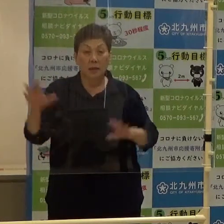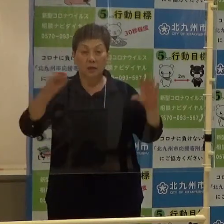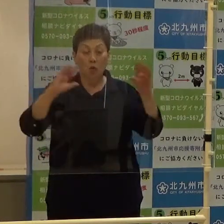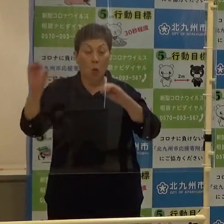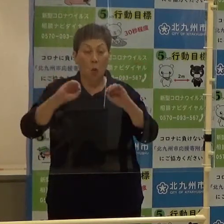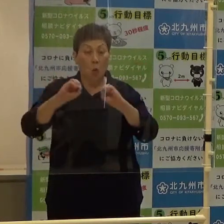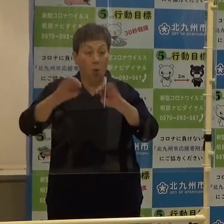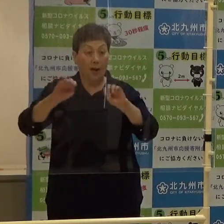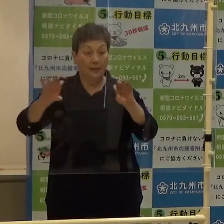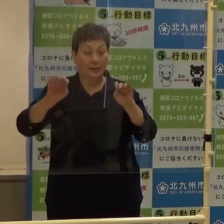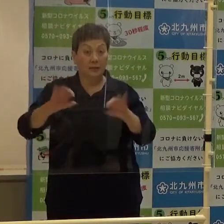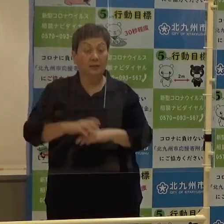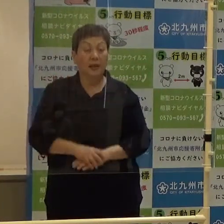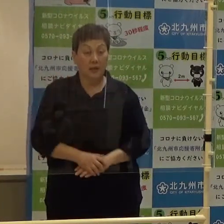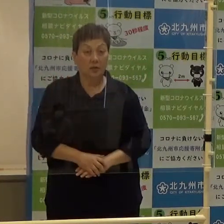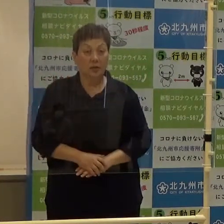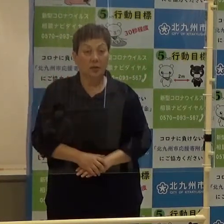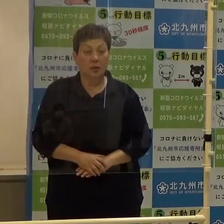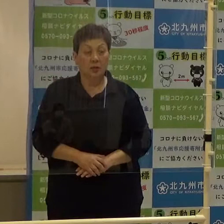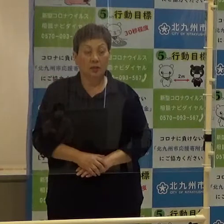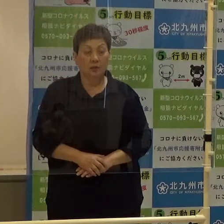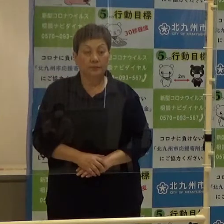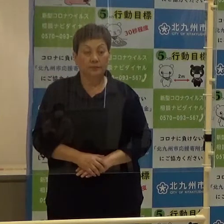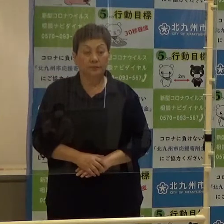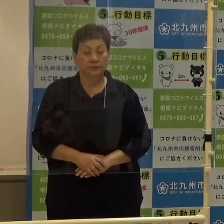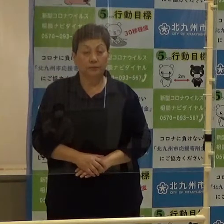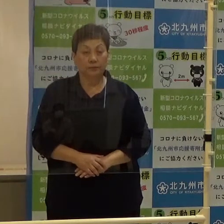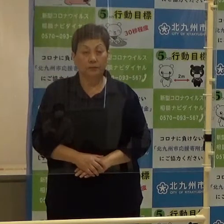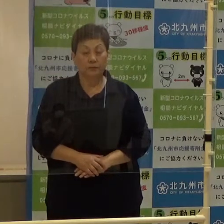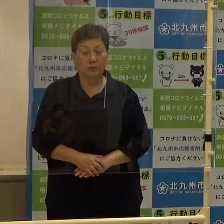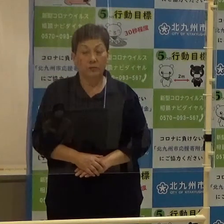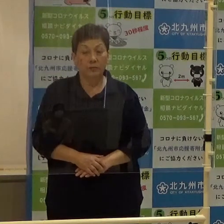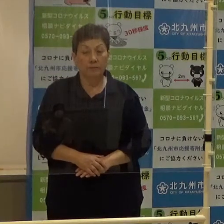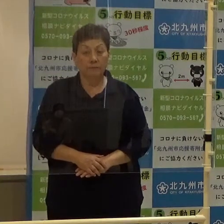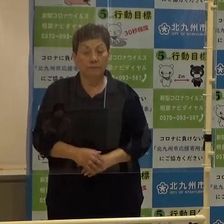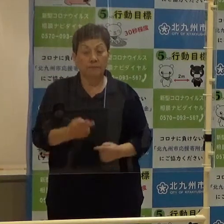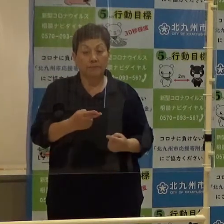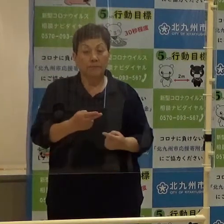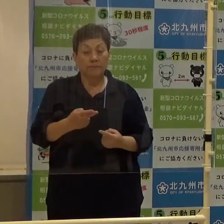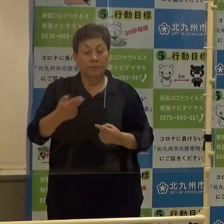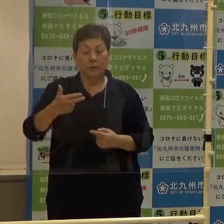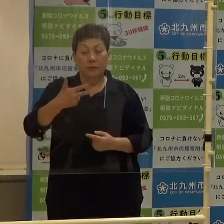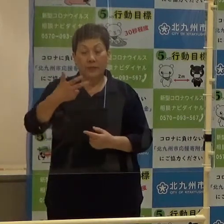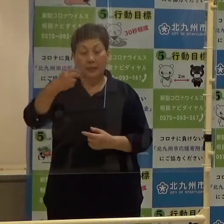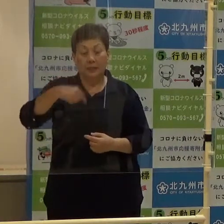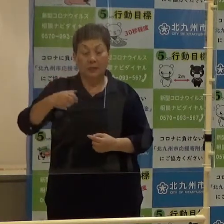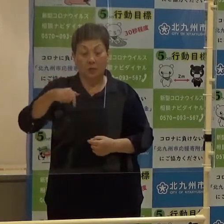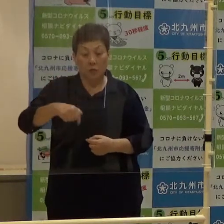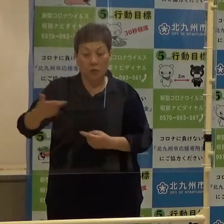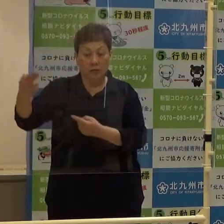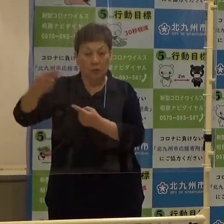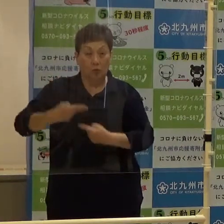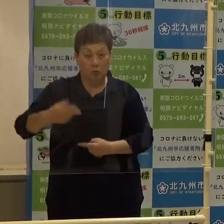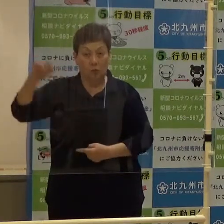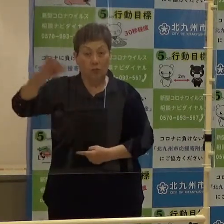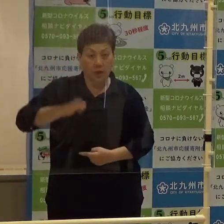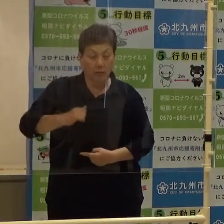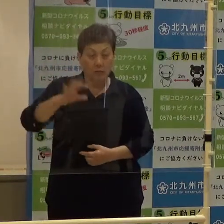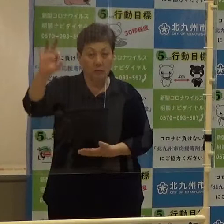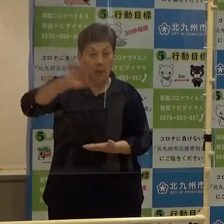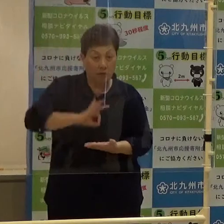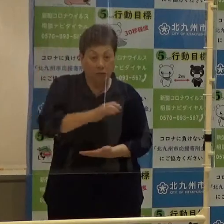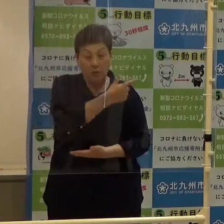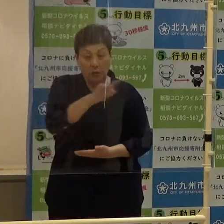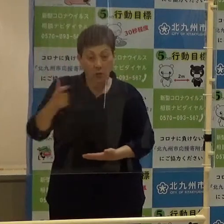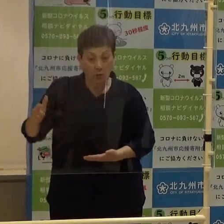信されております。その中は直接投書メールの形で市長への手紙の形で市にも届くわけでありま